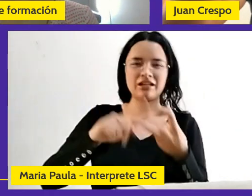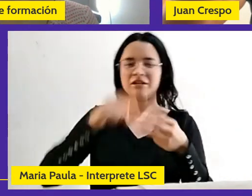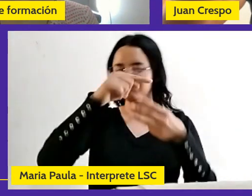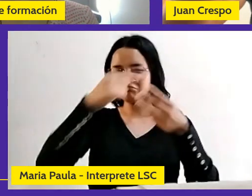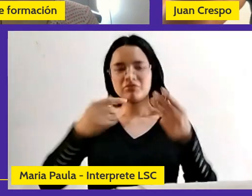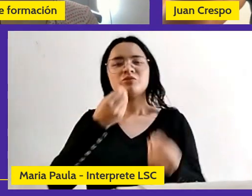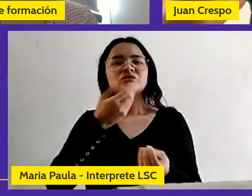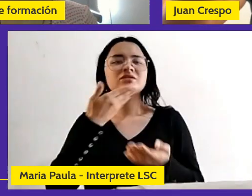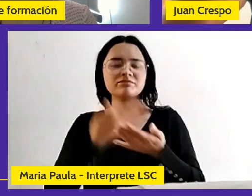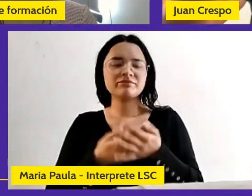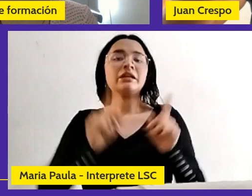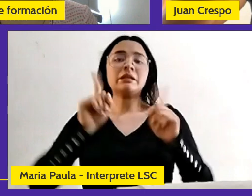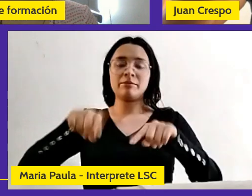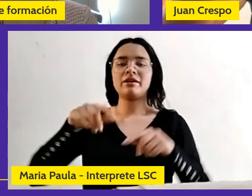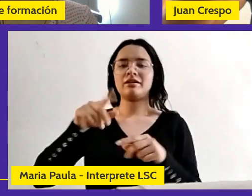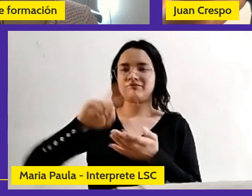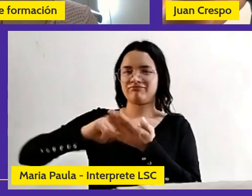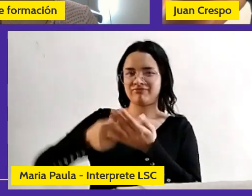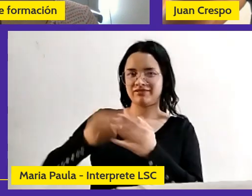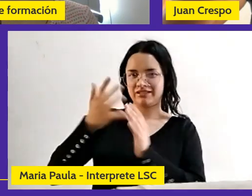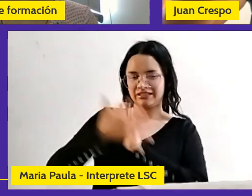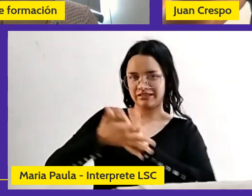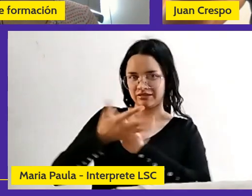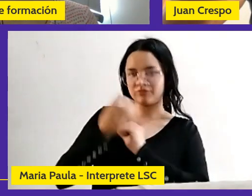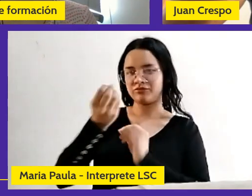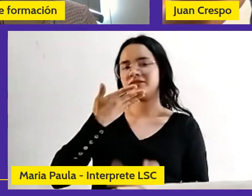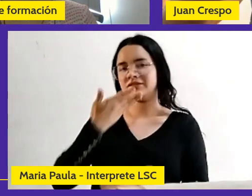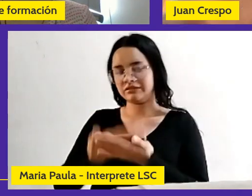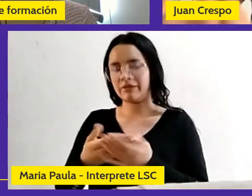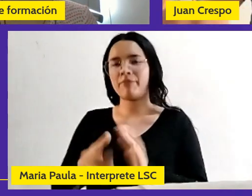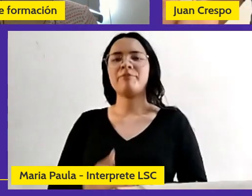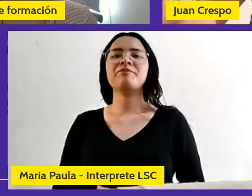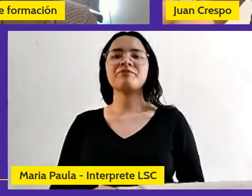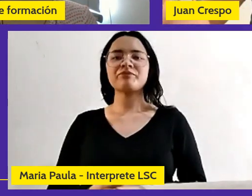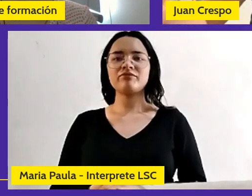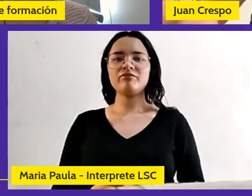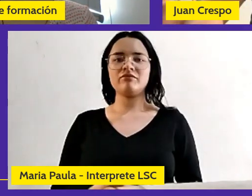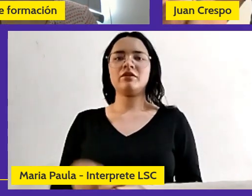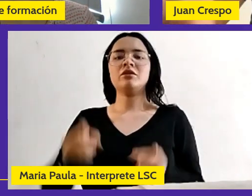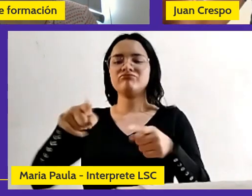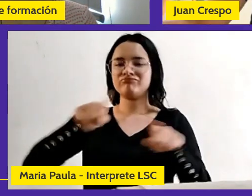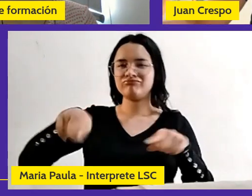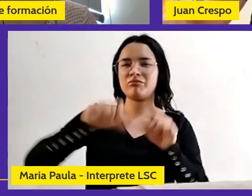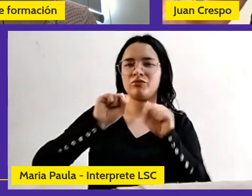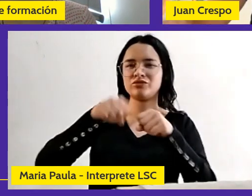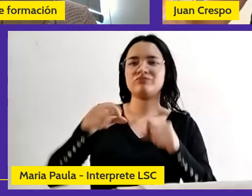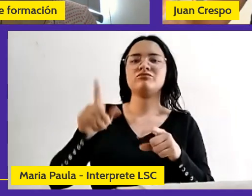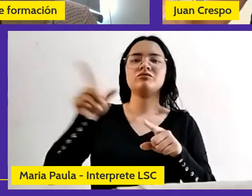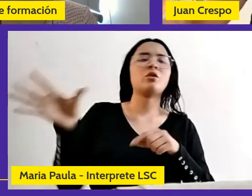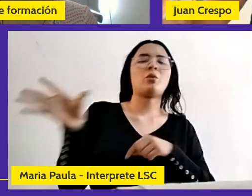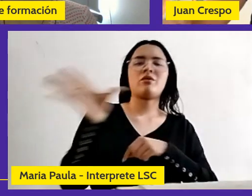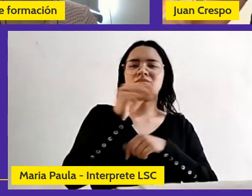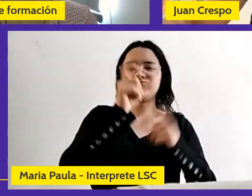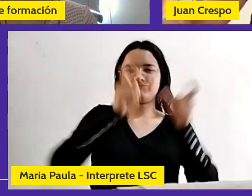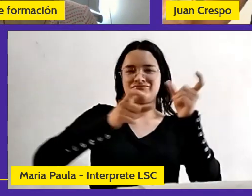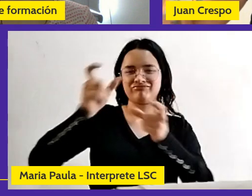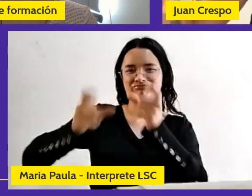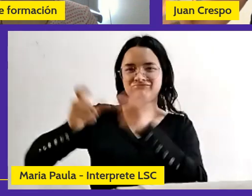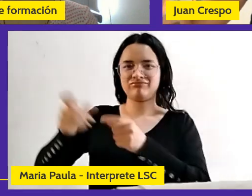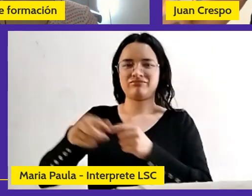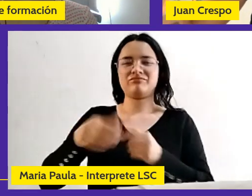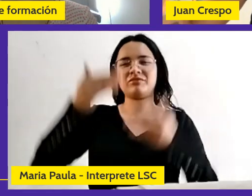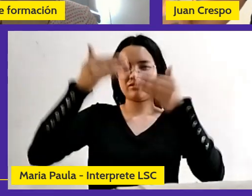nuestros intérpretes de señas. Les agradezco que hacen posible que esta sesión sea accesible para personas